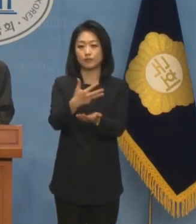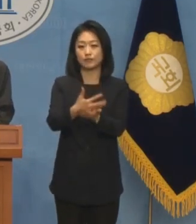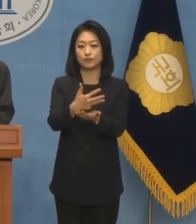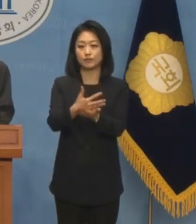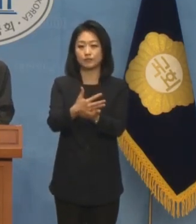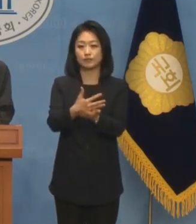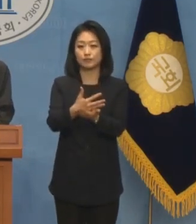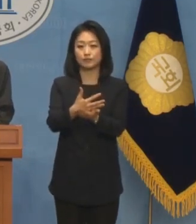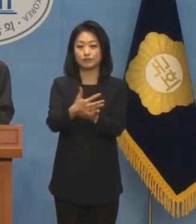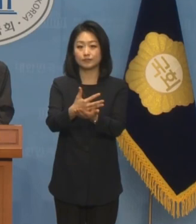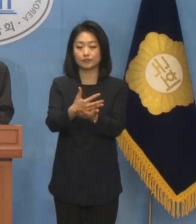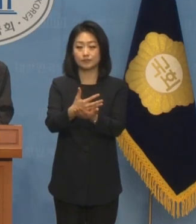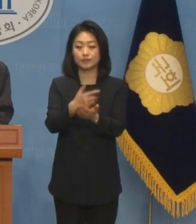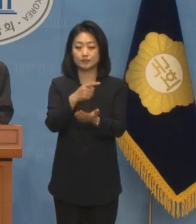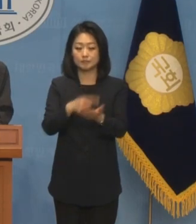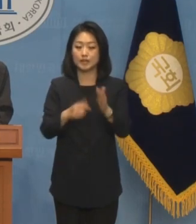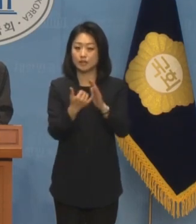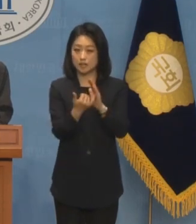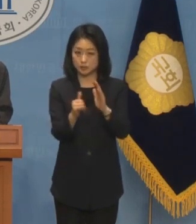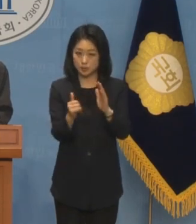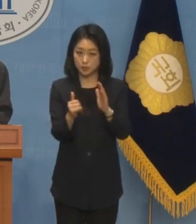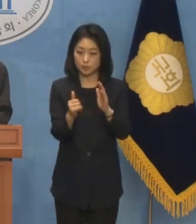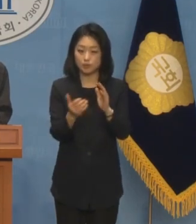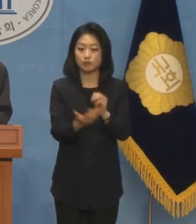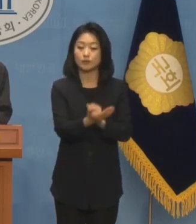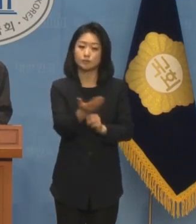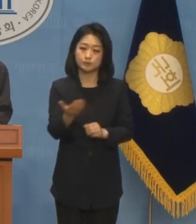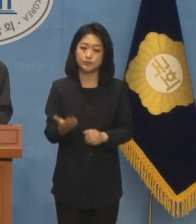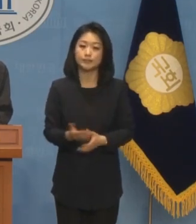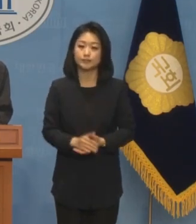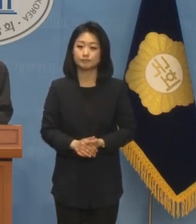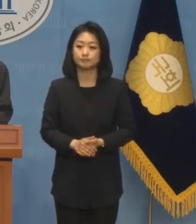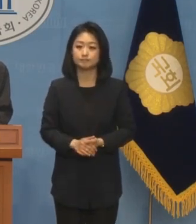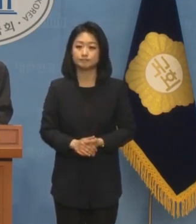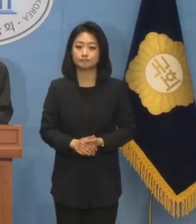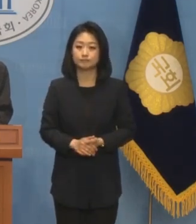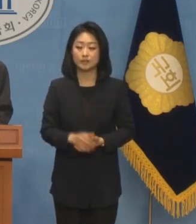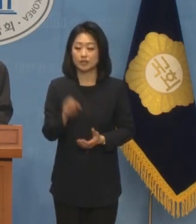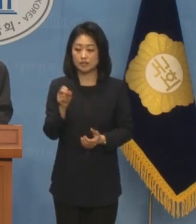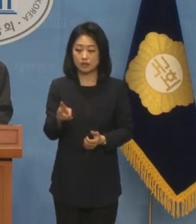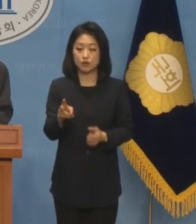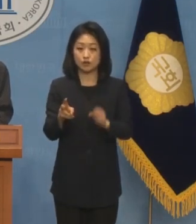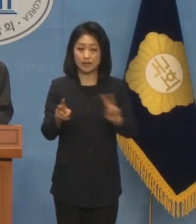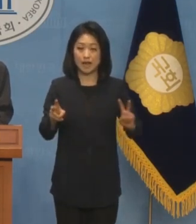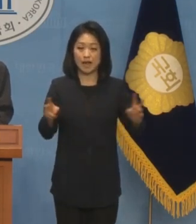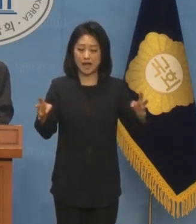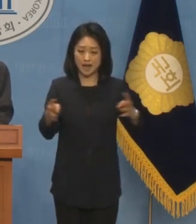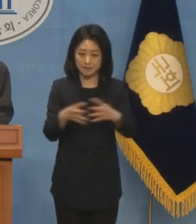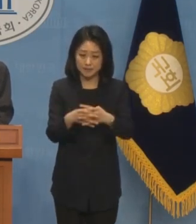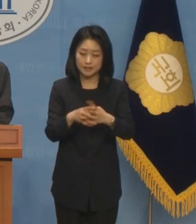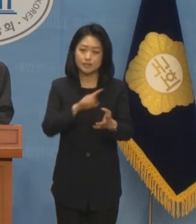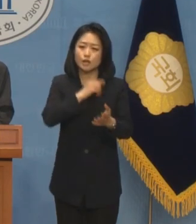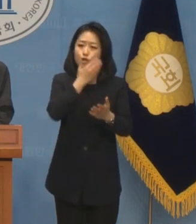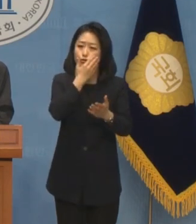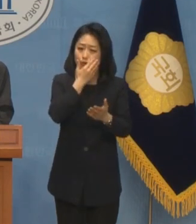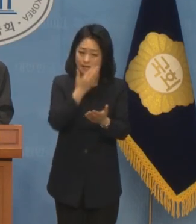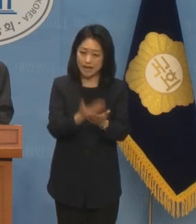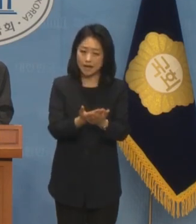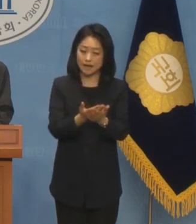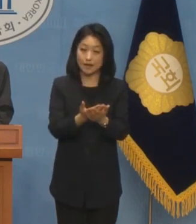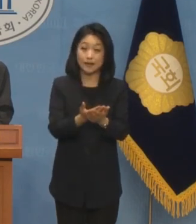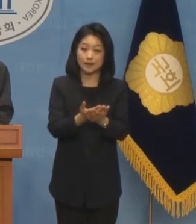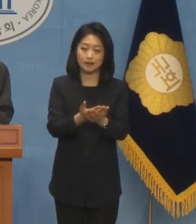이태원 유가족분들 그리고 피해자 가족분들이 여야가 합의해서 처리하는 것이 가장 중요한